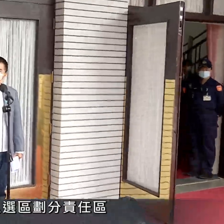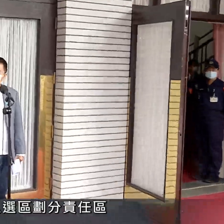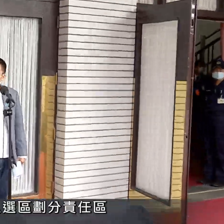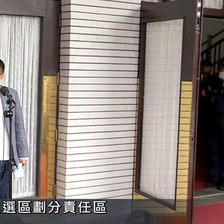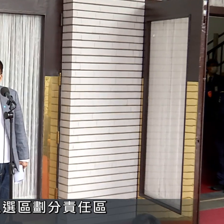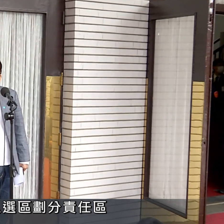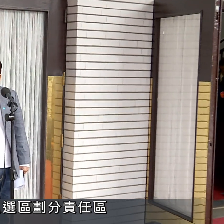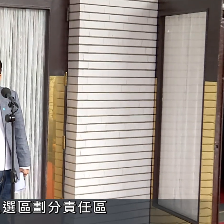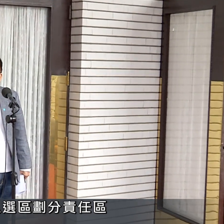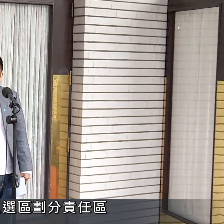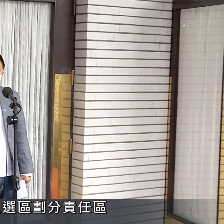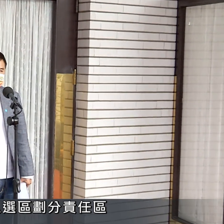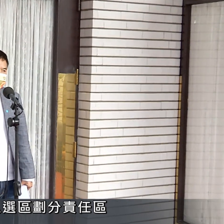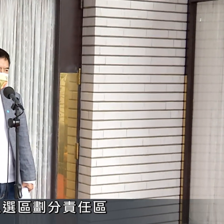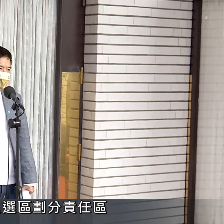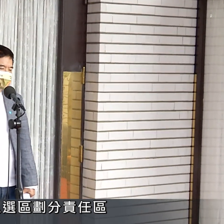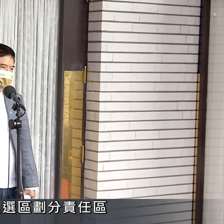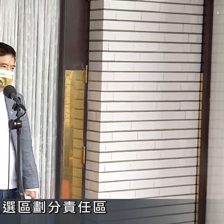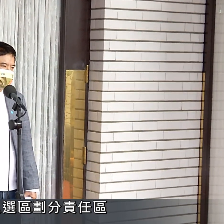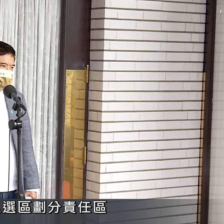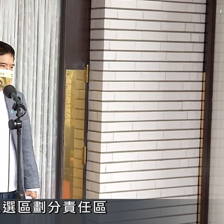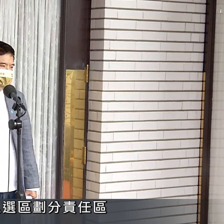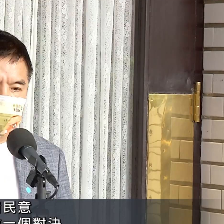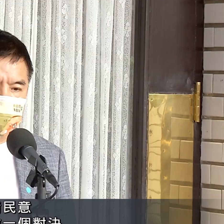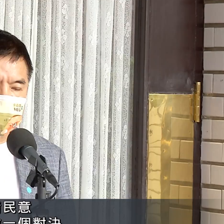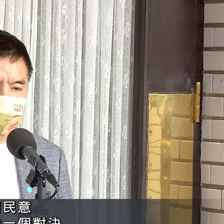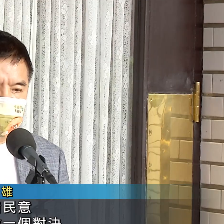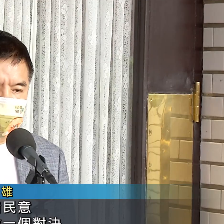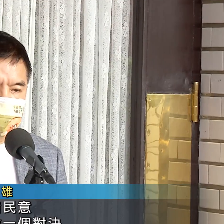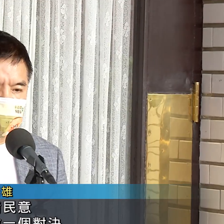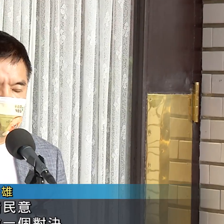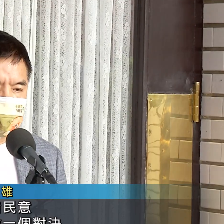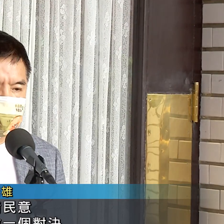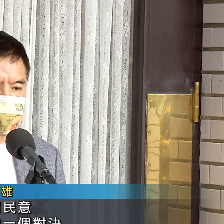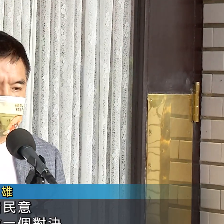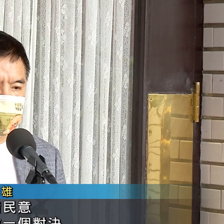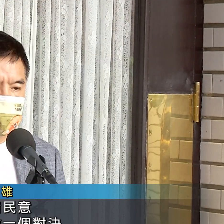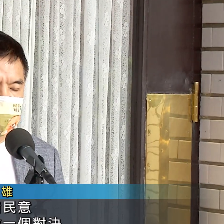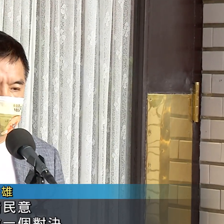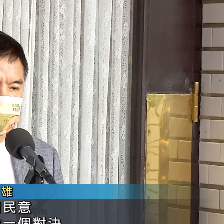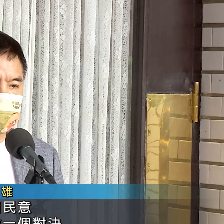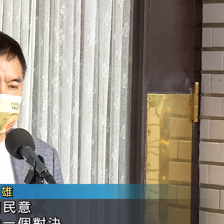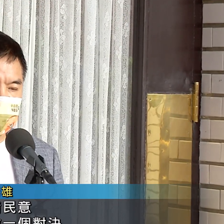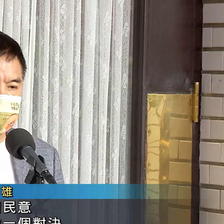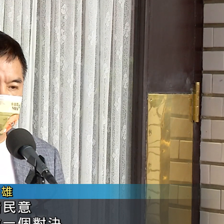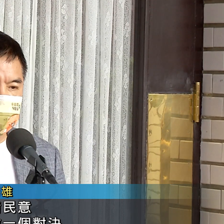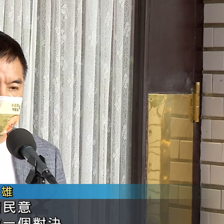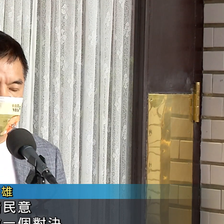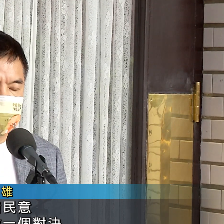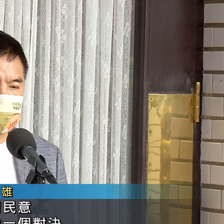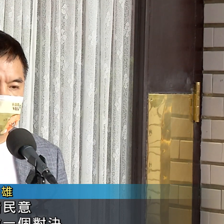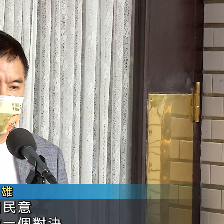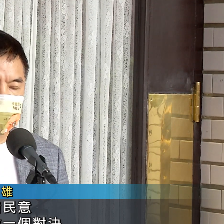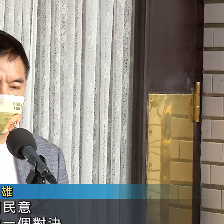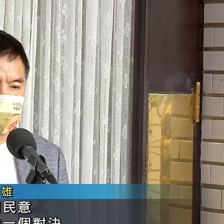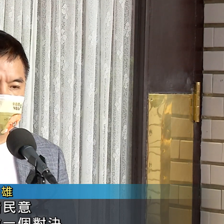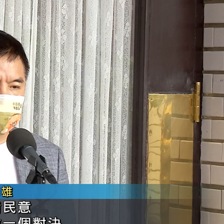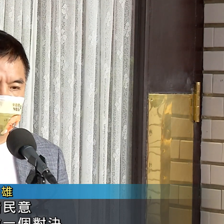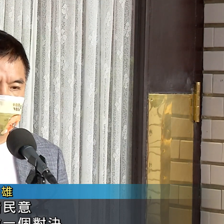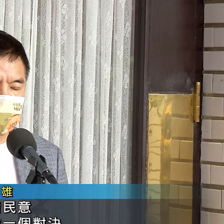划分责任区进入备战状态。 国民党你要诉诸民意来跟执政党来做一个对决，那